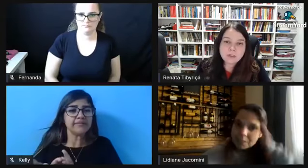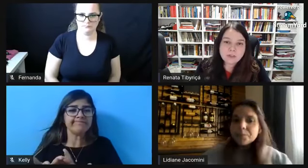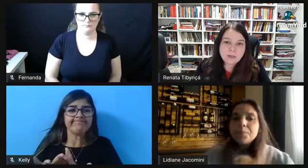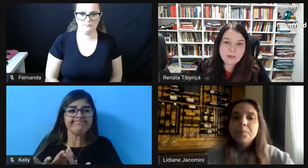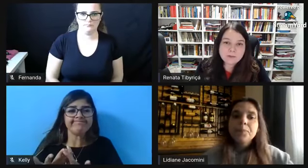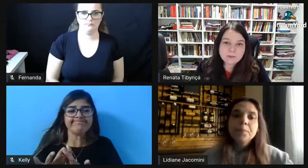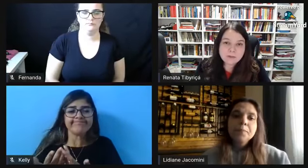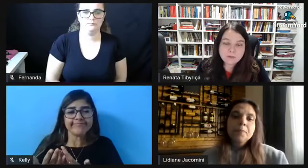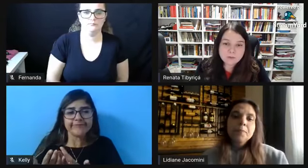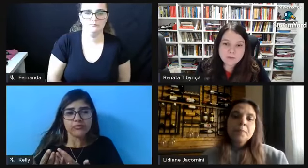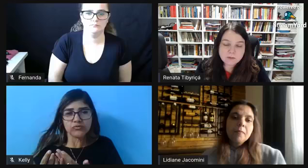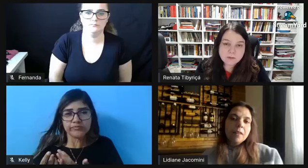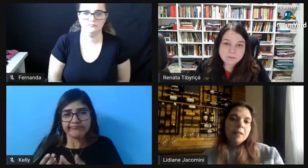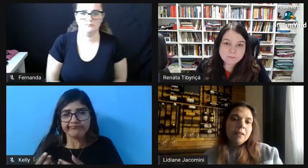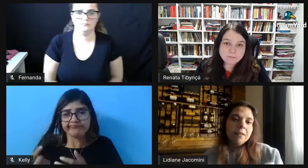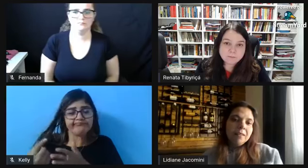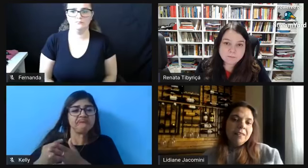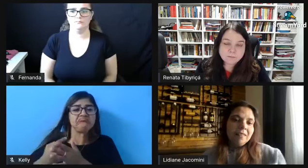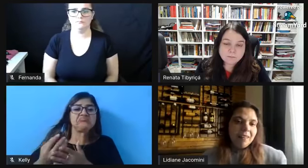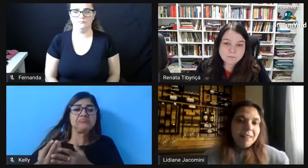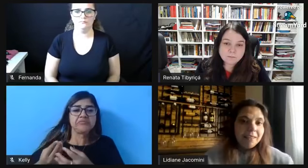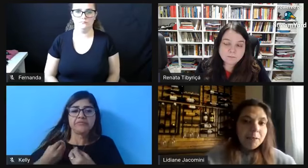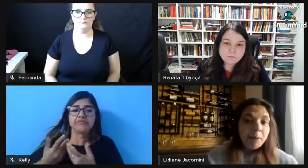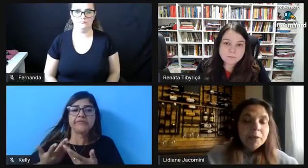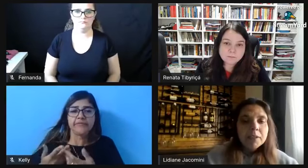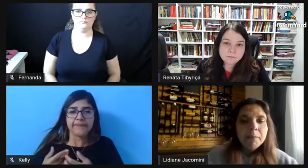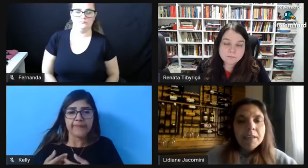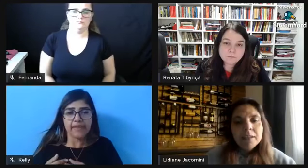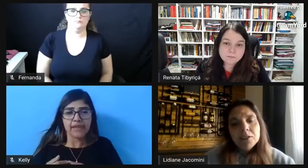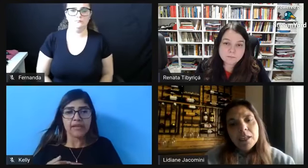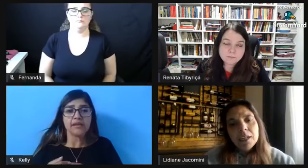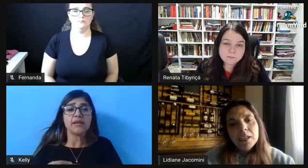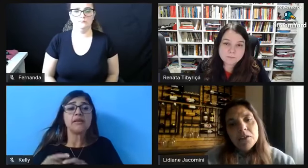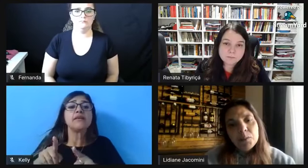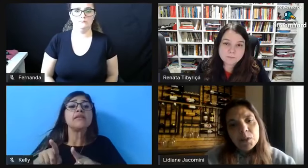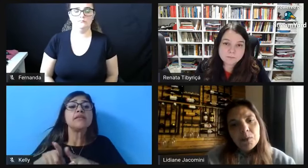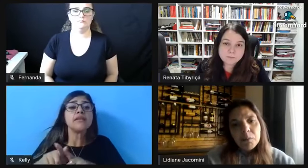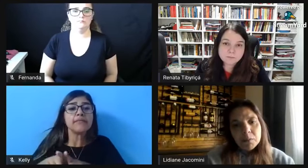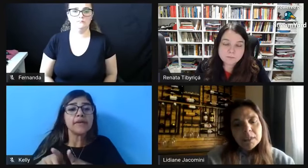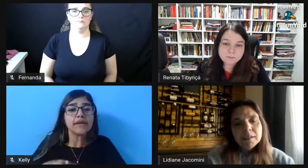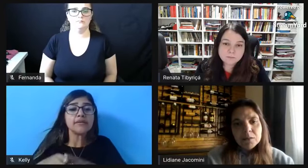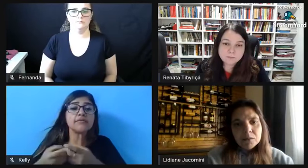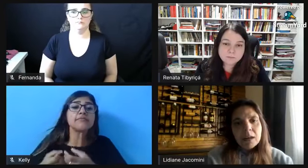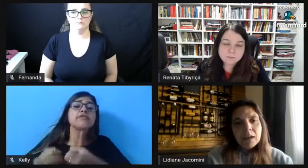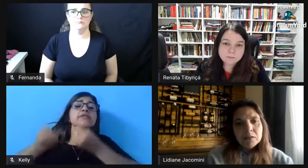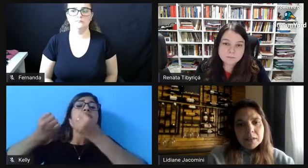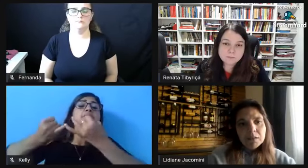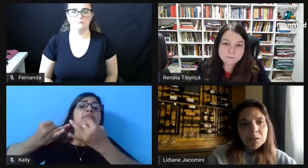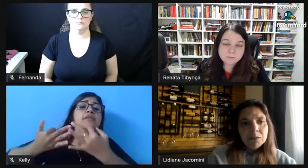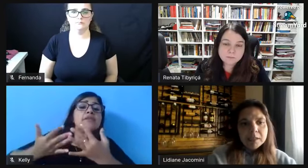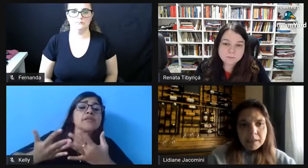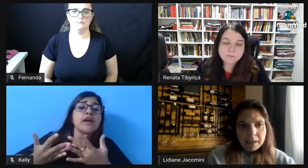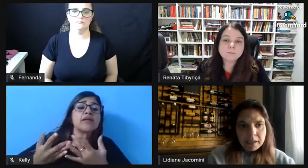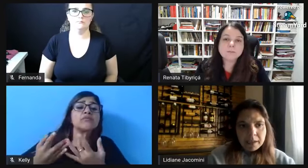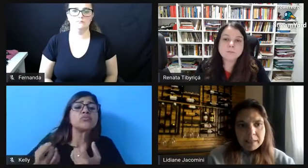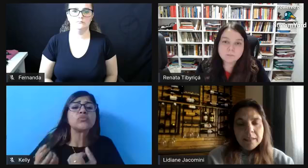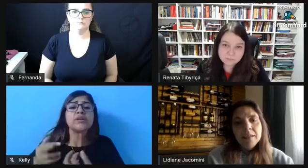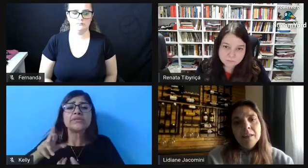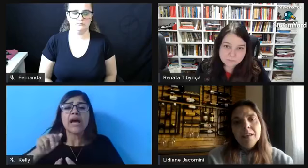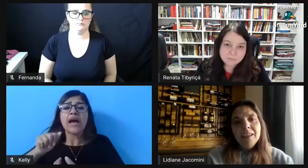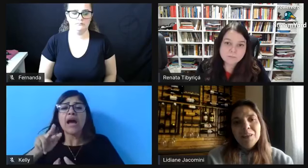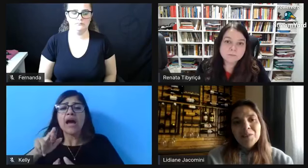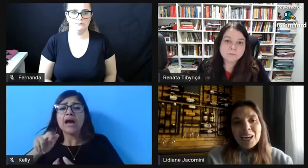para a gente essas questões. Né? Porque também aí a gente pode falar um pouco da questão dos raros, né? Como a doença